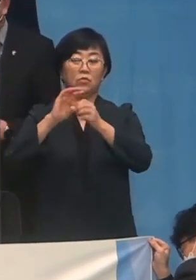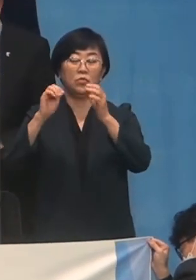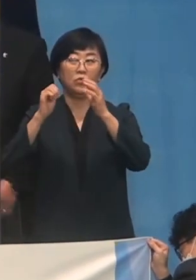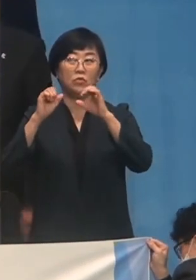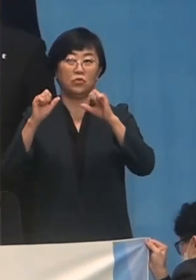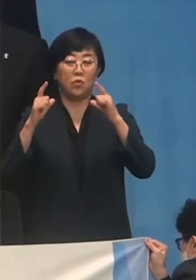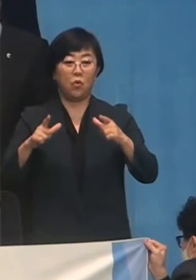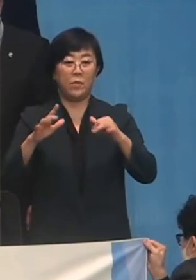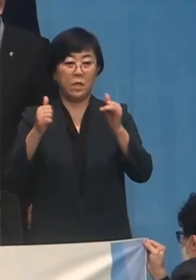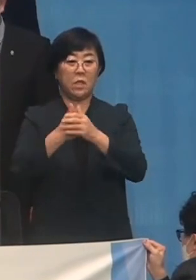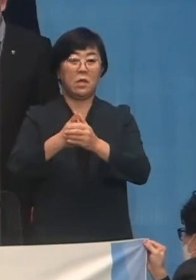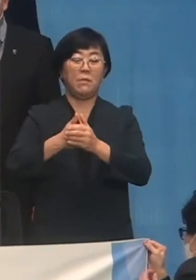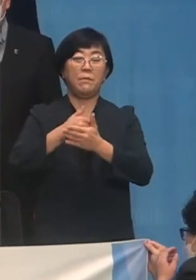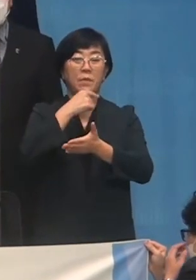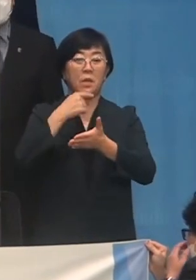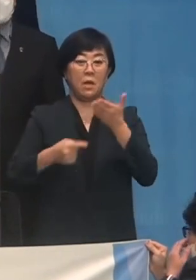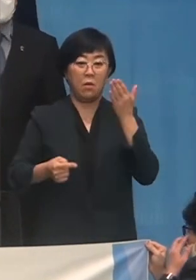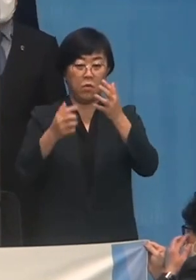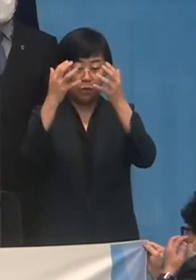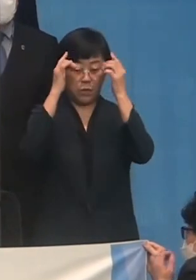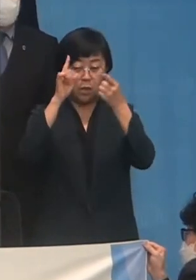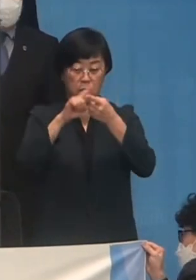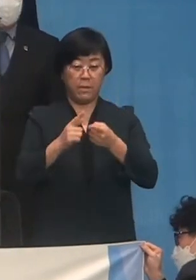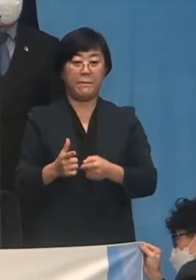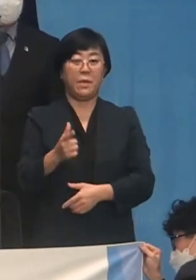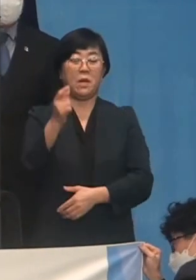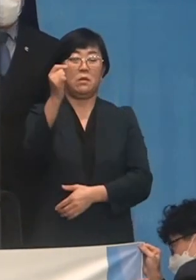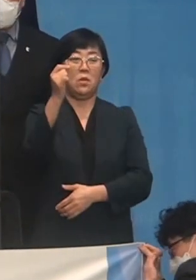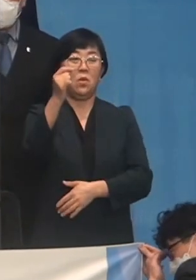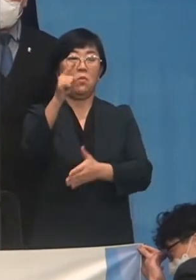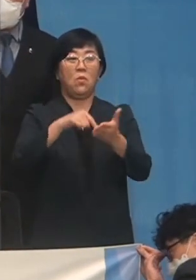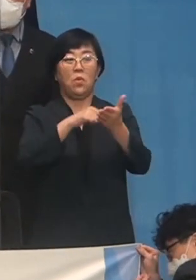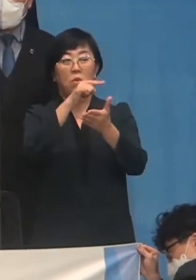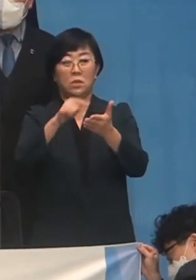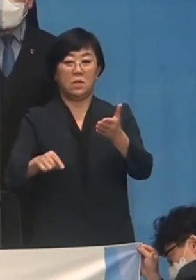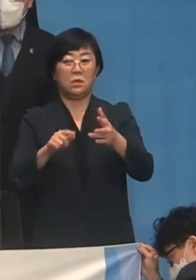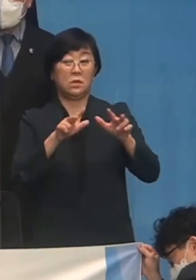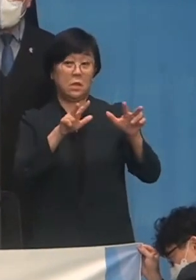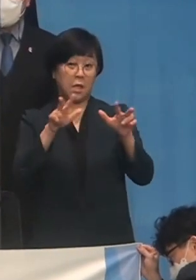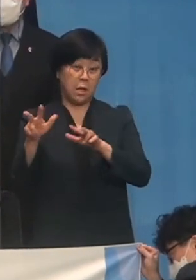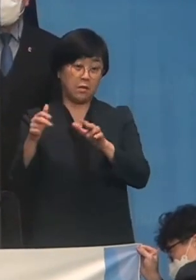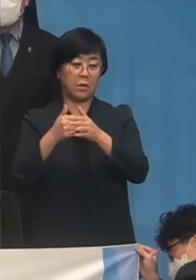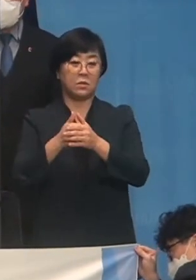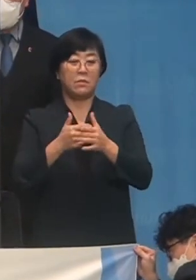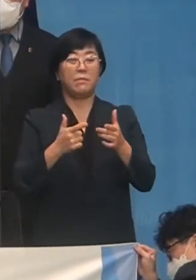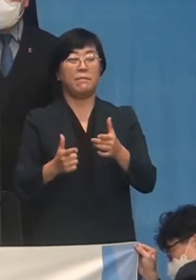있는 피해와 고통에 대해 즉각적인 보상을 시행할 것을